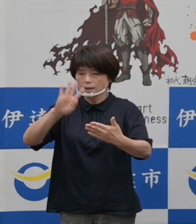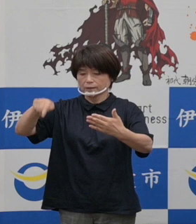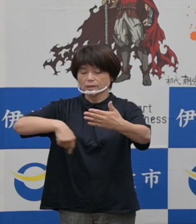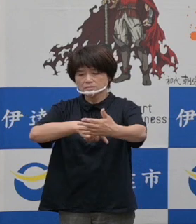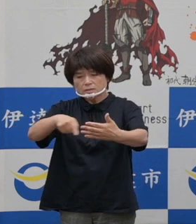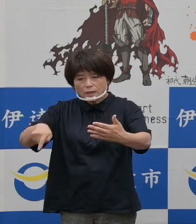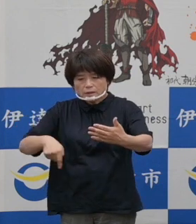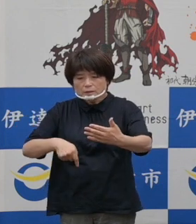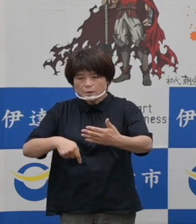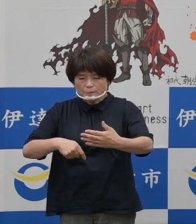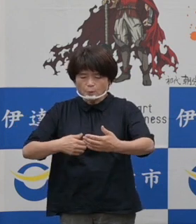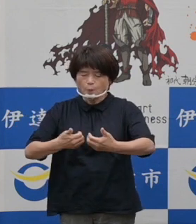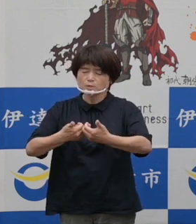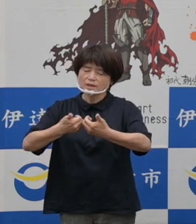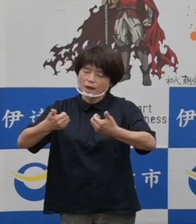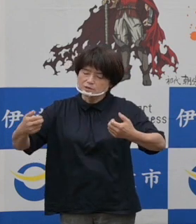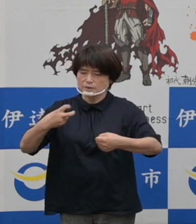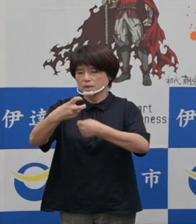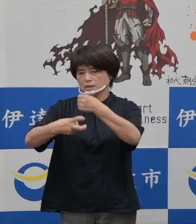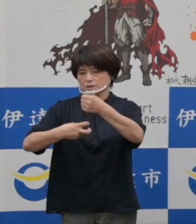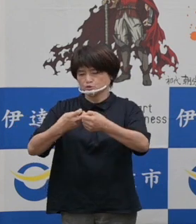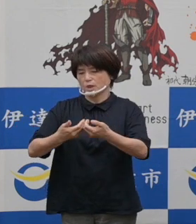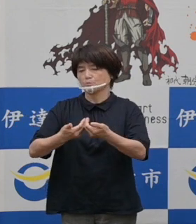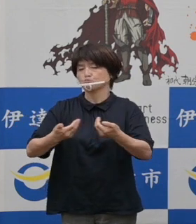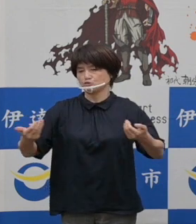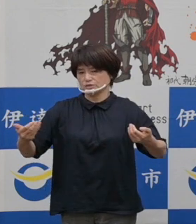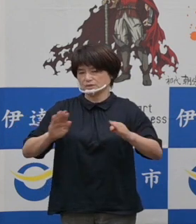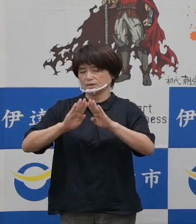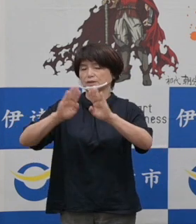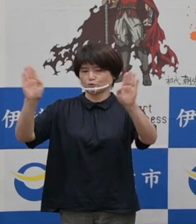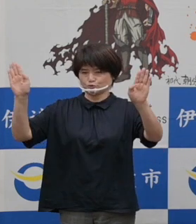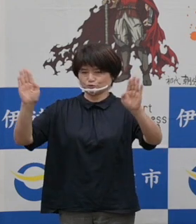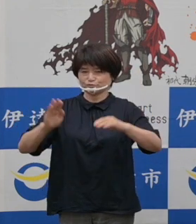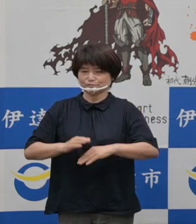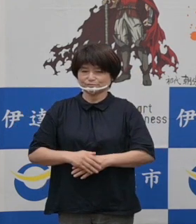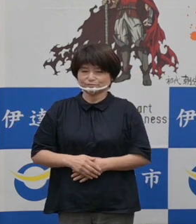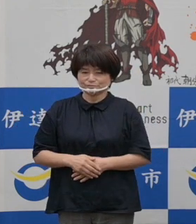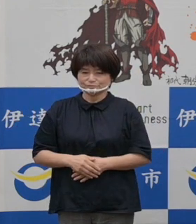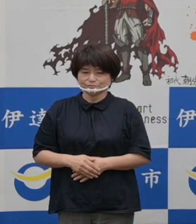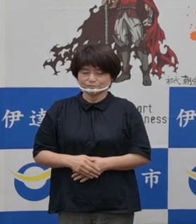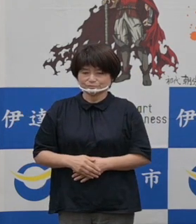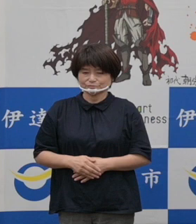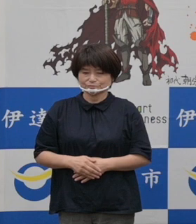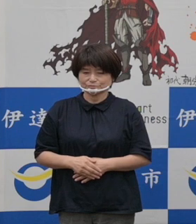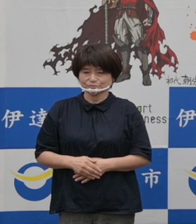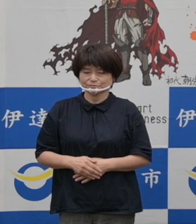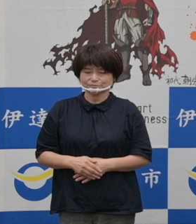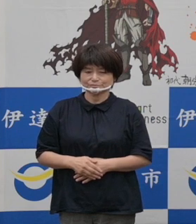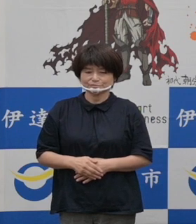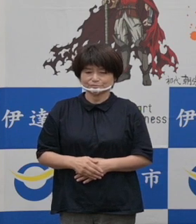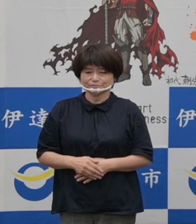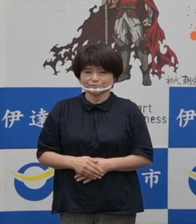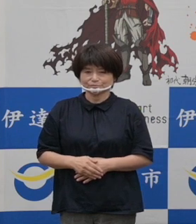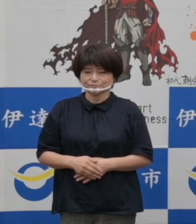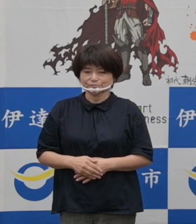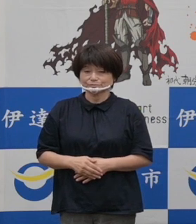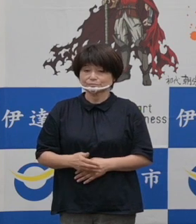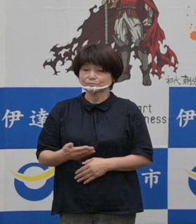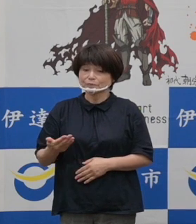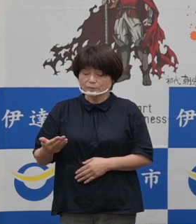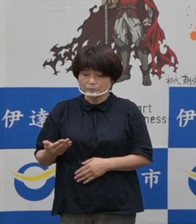約20年ぶりに開催というふうになっております。次のページから、その展示原画